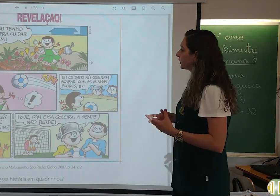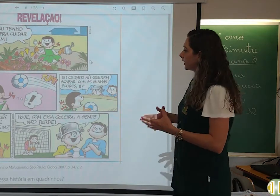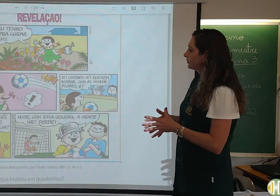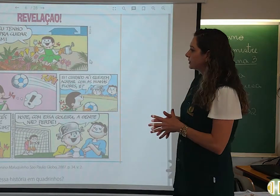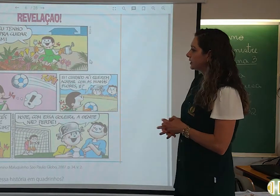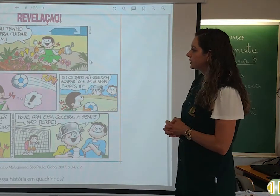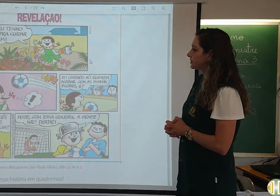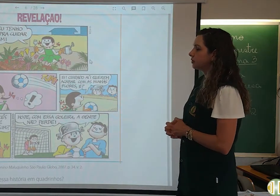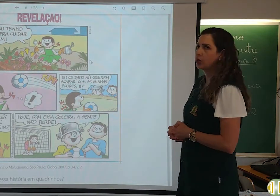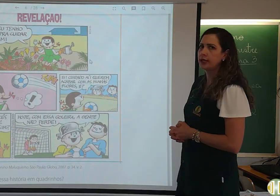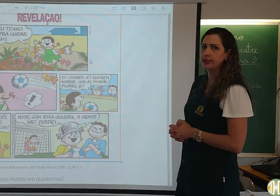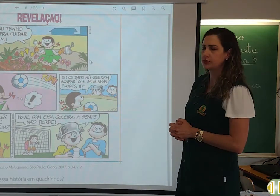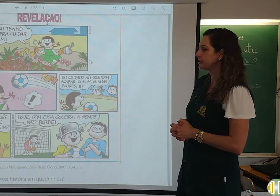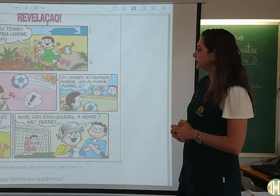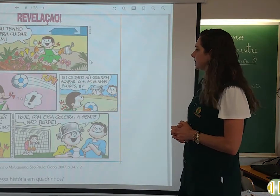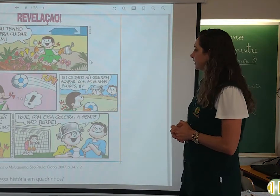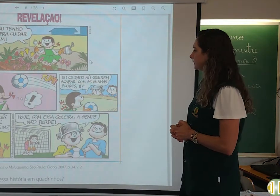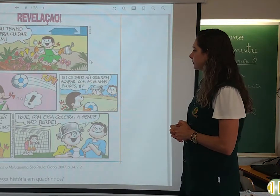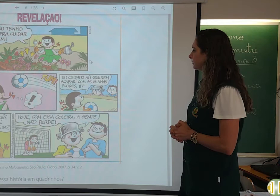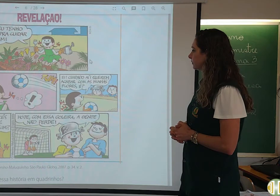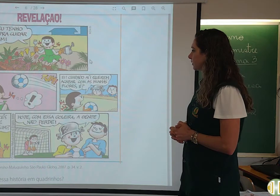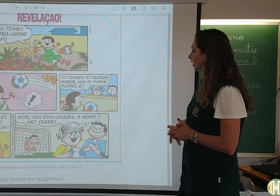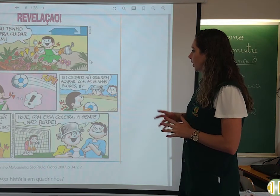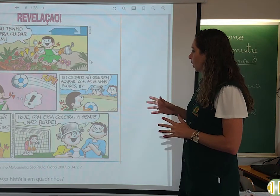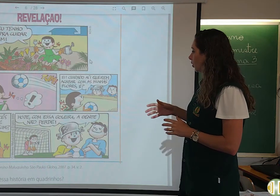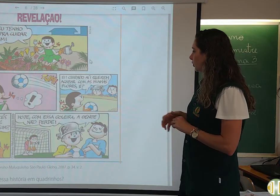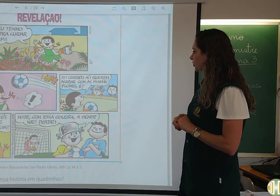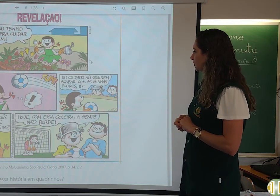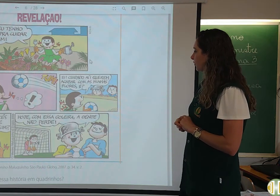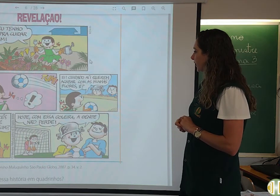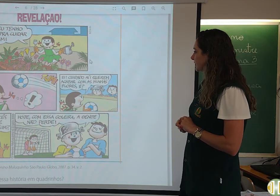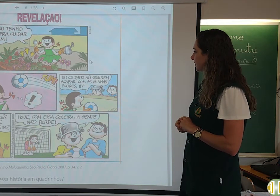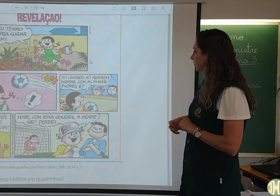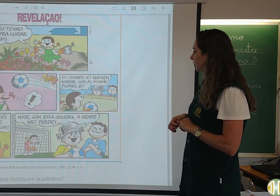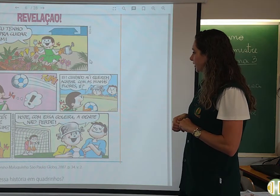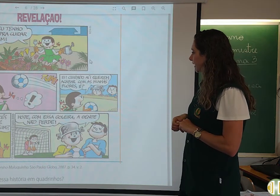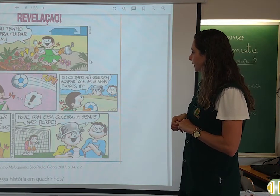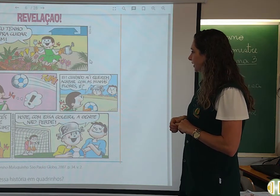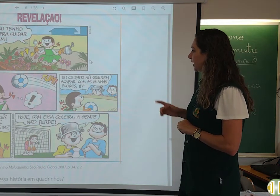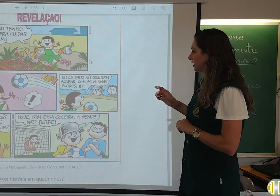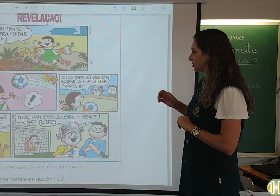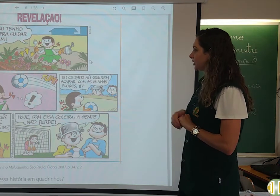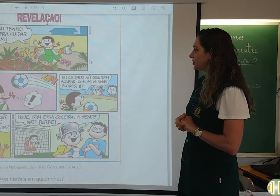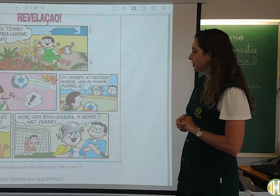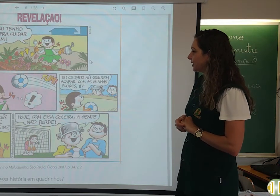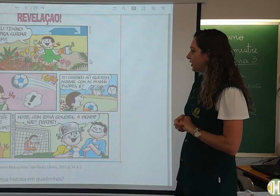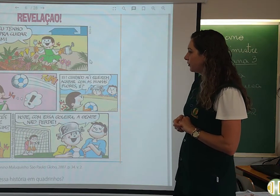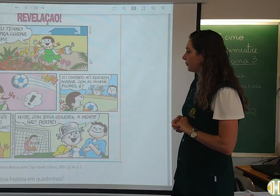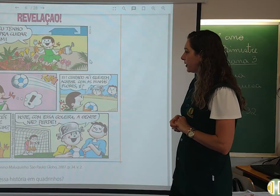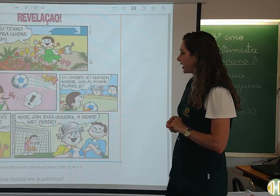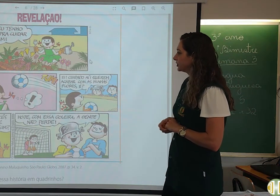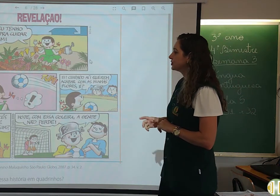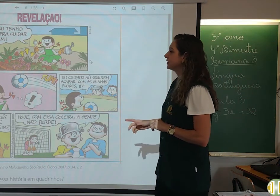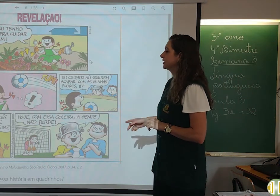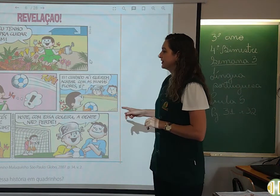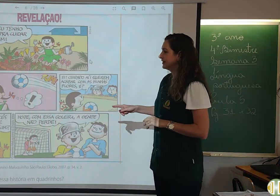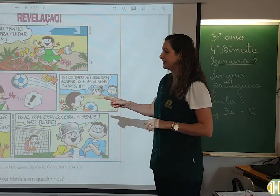Por que vocês estão olhando assim? Hoje, com essa goleira, a gente não perde. Olha